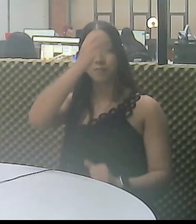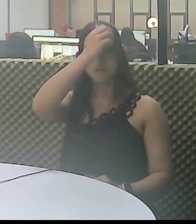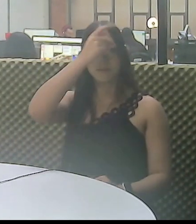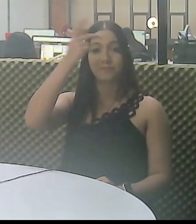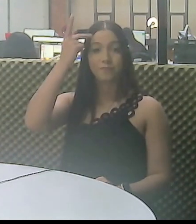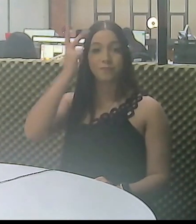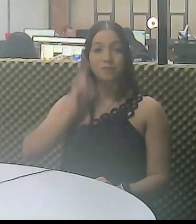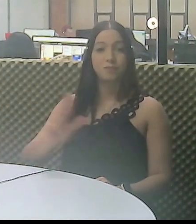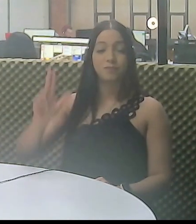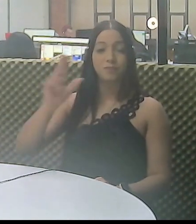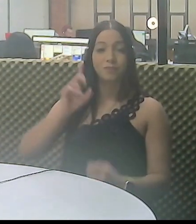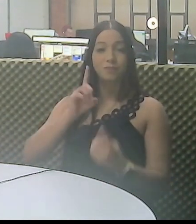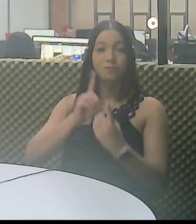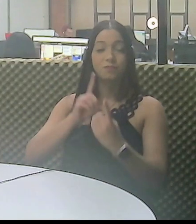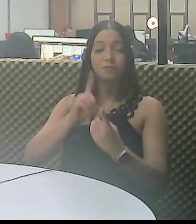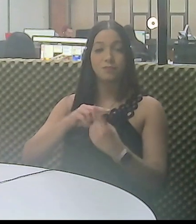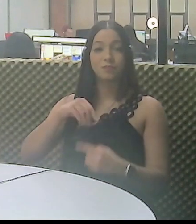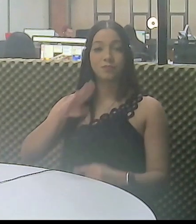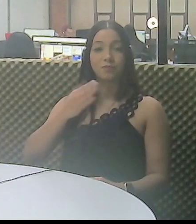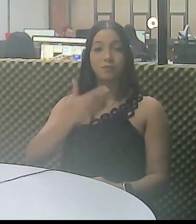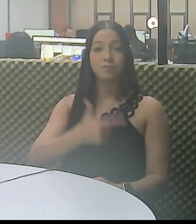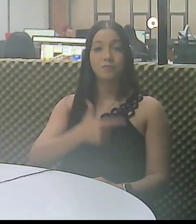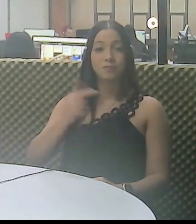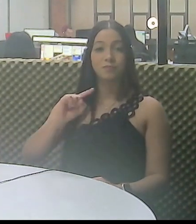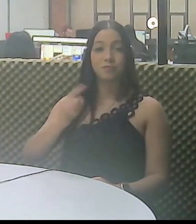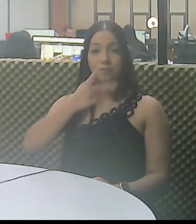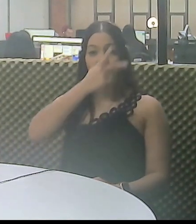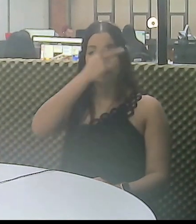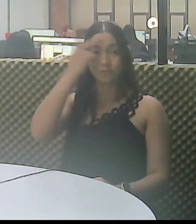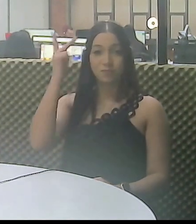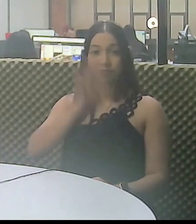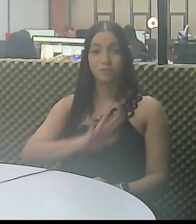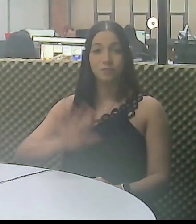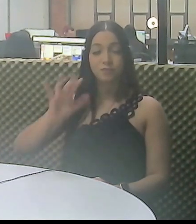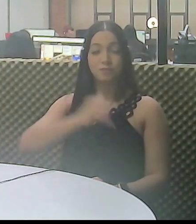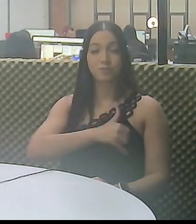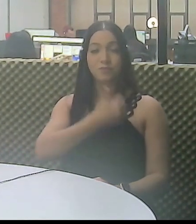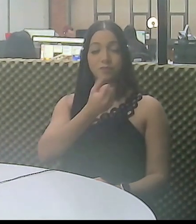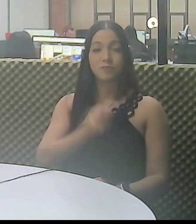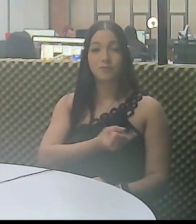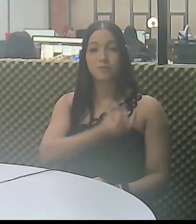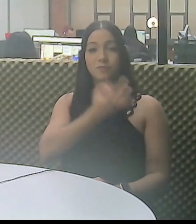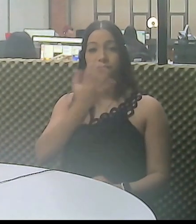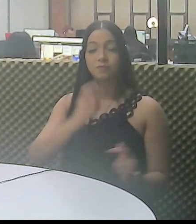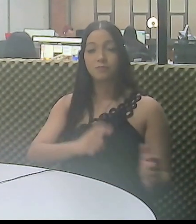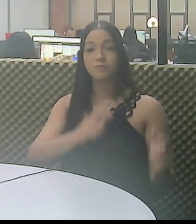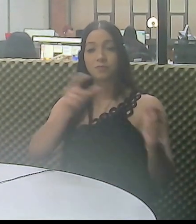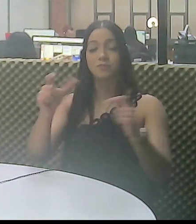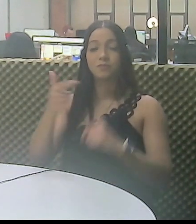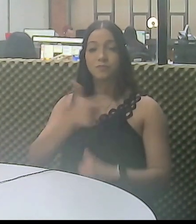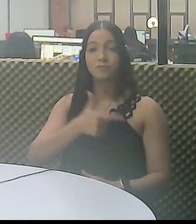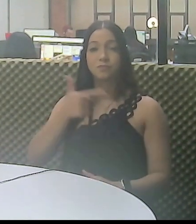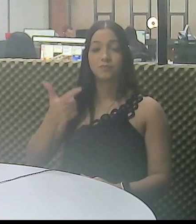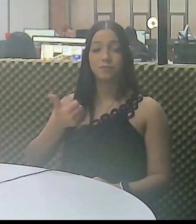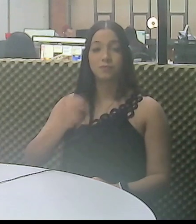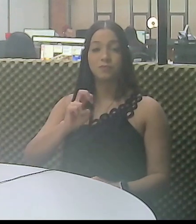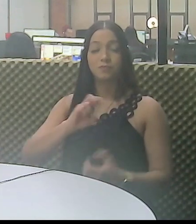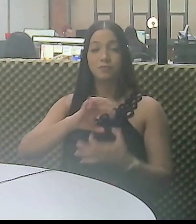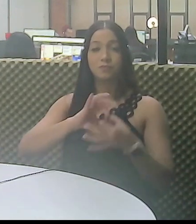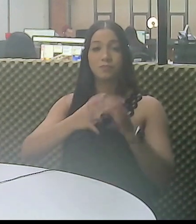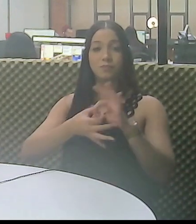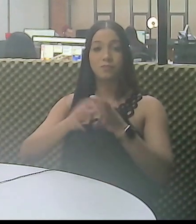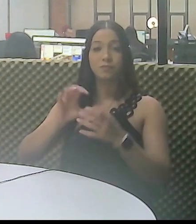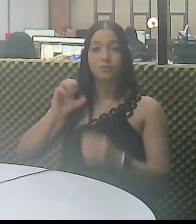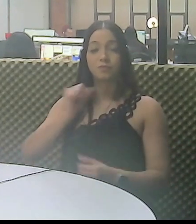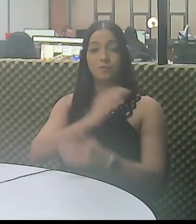de Uberlândia atende atualmente mais de 22 mil pessoas de todas as idades em 22 espaços, 15 modalidades olímpicas,